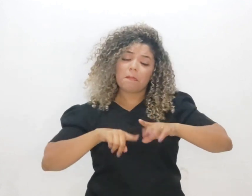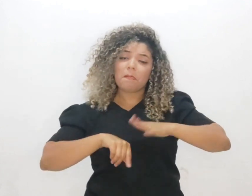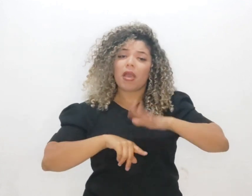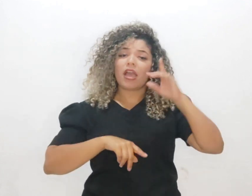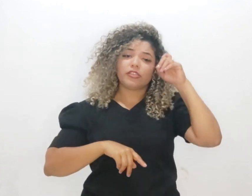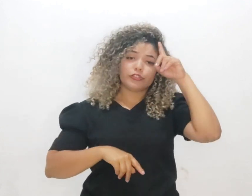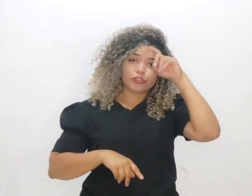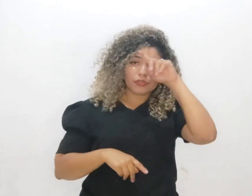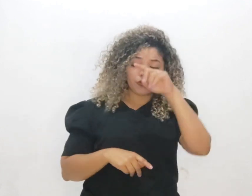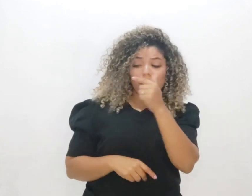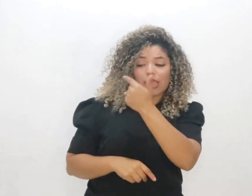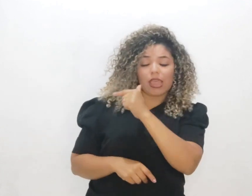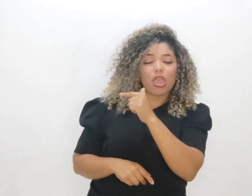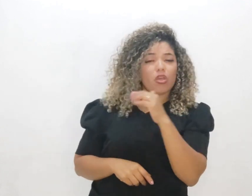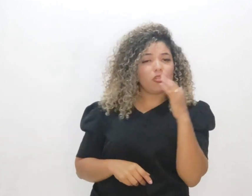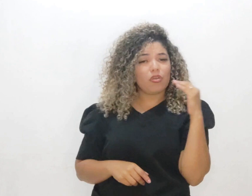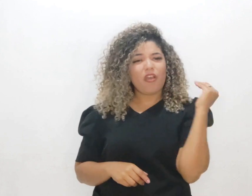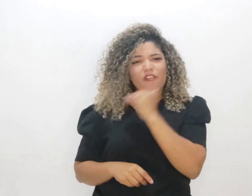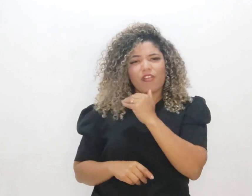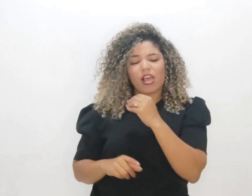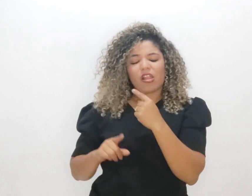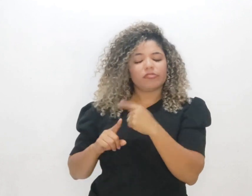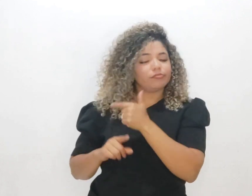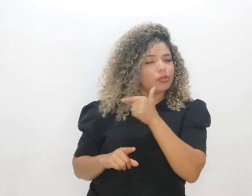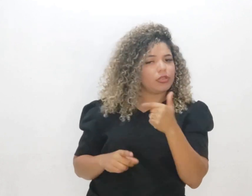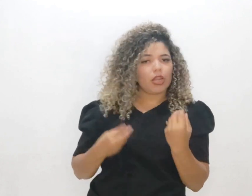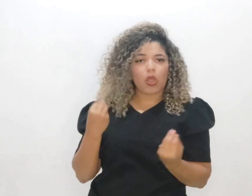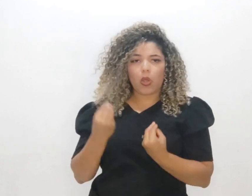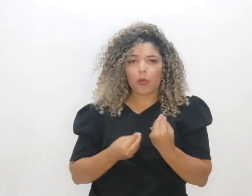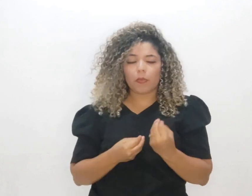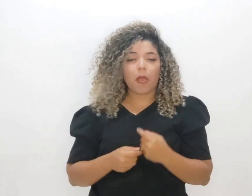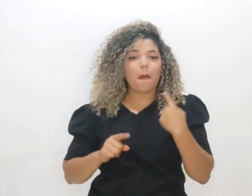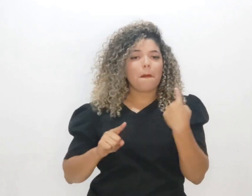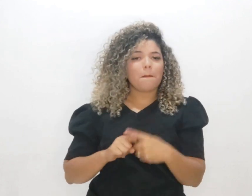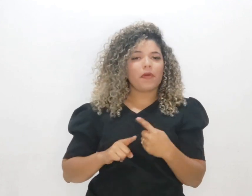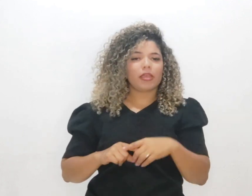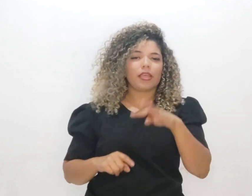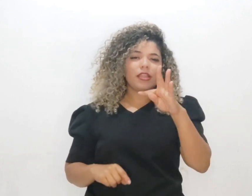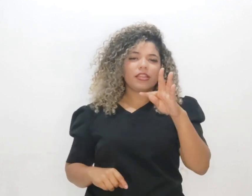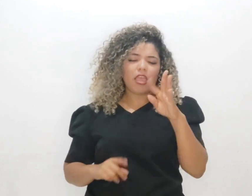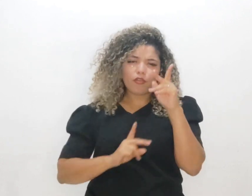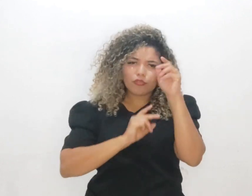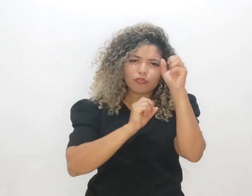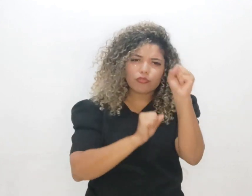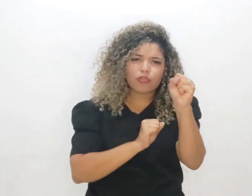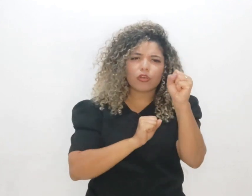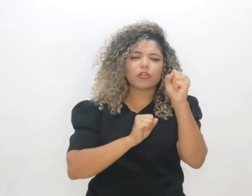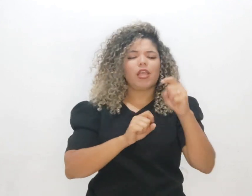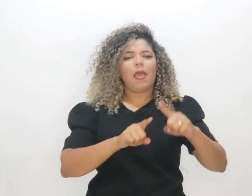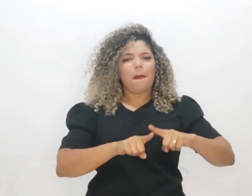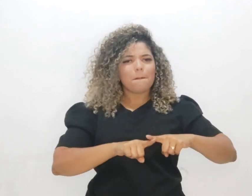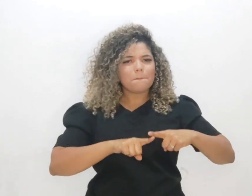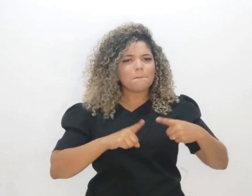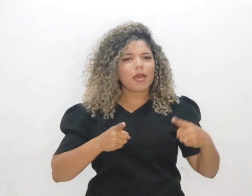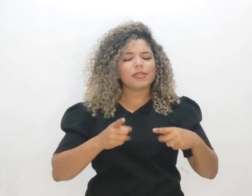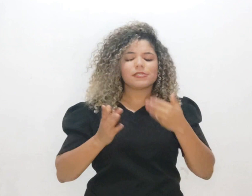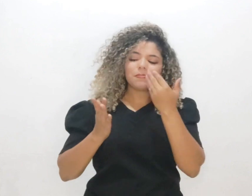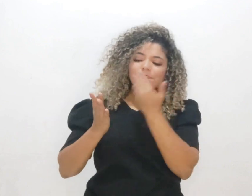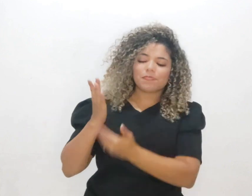o robô mais veloz, uma vez que temos torque, força, mas acabamos perdendo a